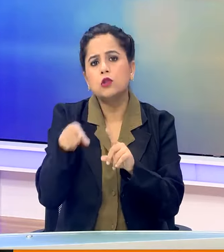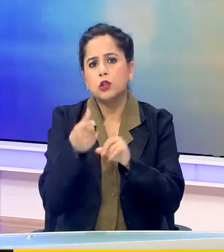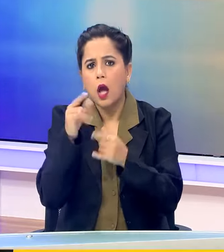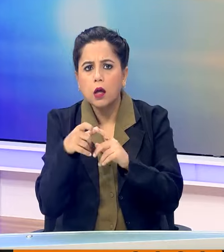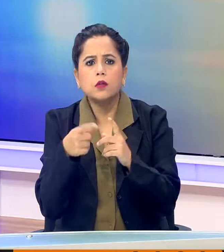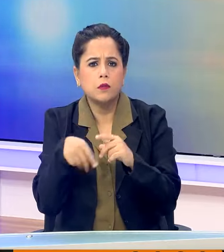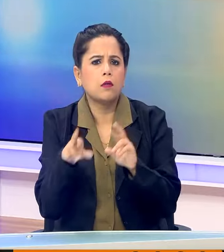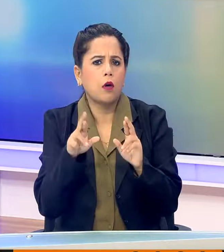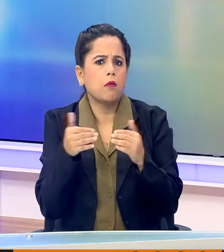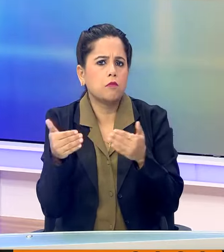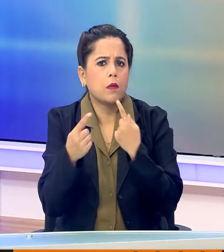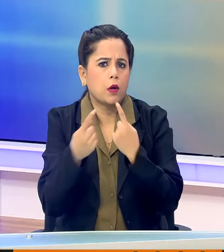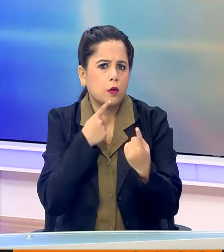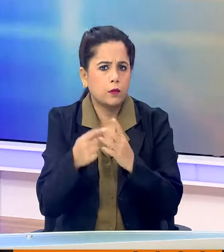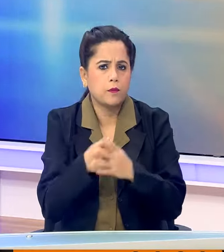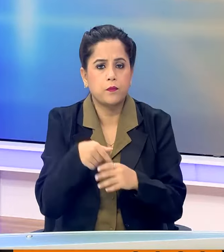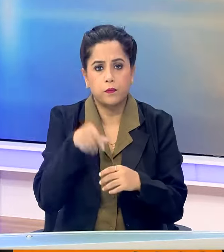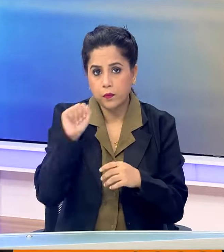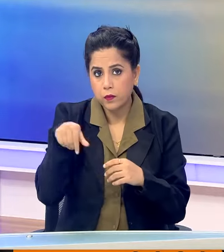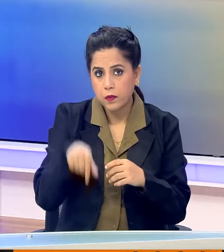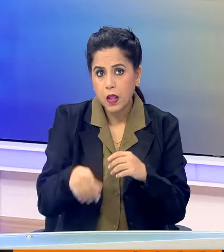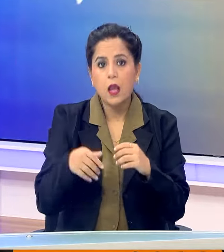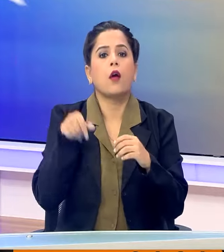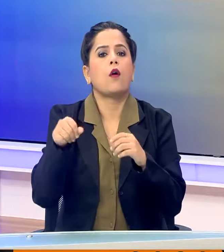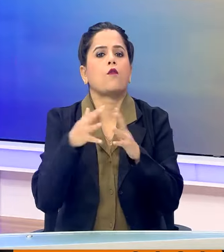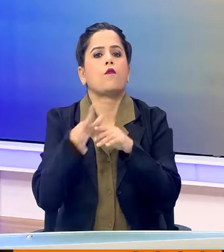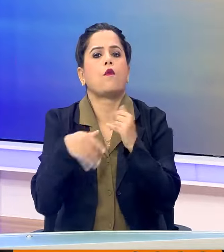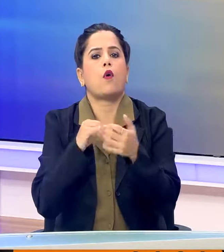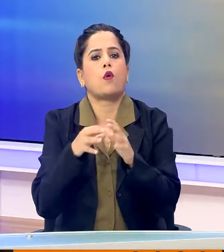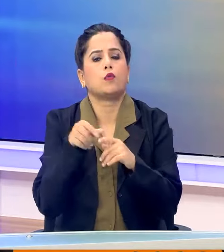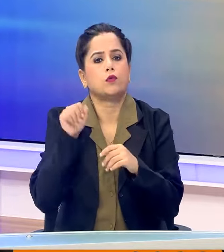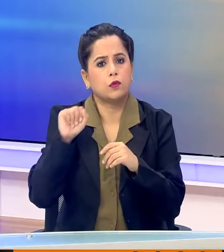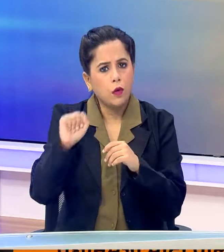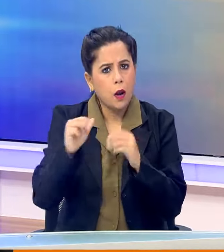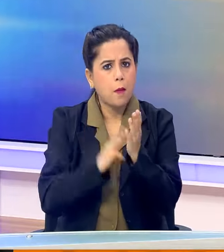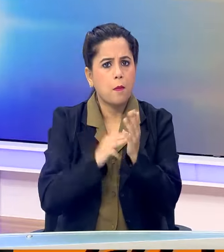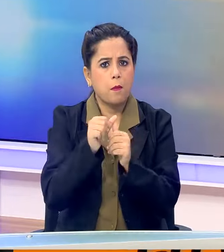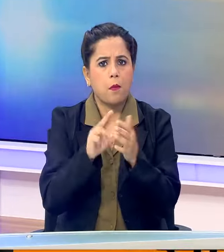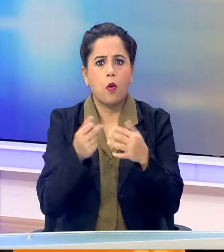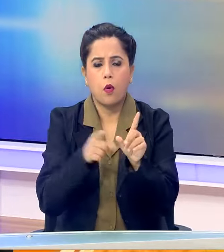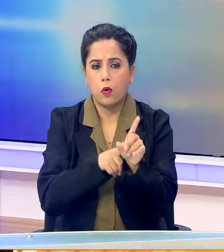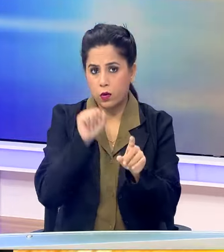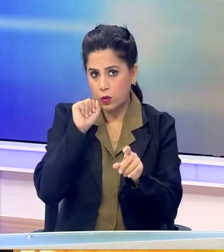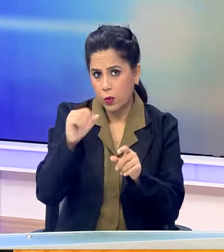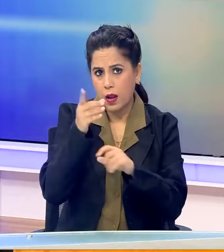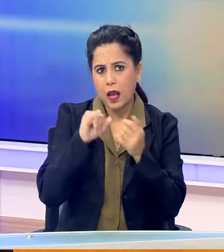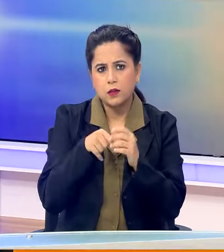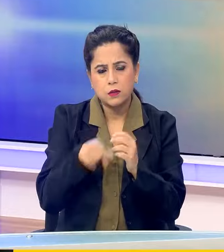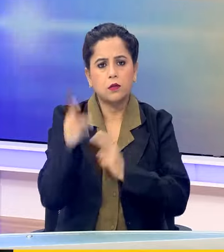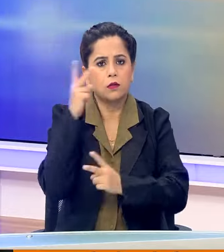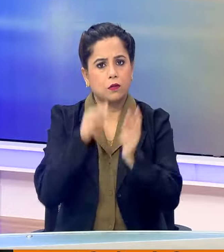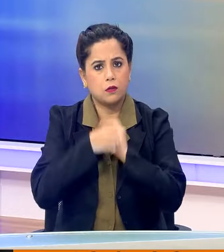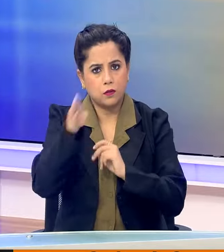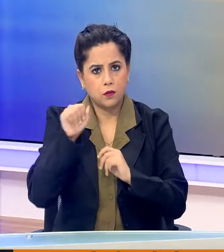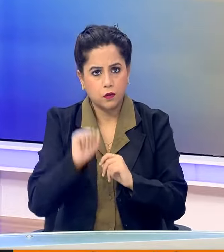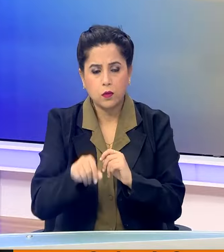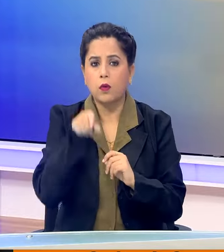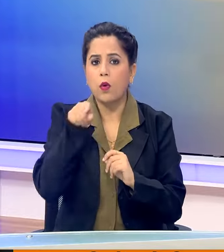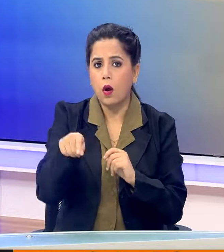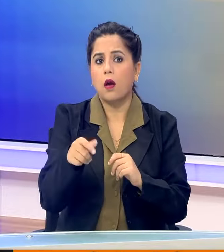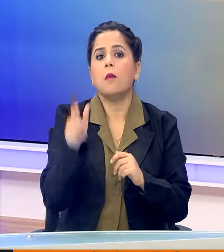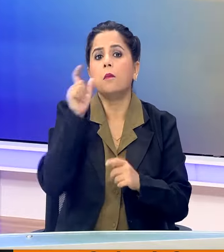करेंगे पीएम मोदी राजधानी वर्सों में मोंटी कैसीनो स्मारक का भी दौरा करेंगे और सैनिकों को श्रद्धा सुमन